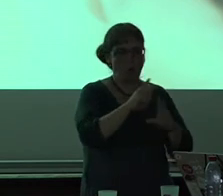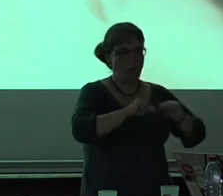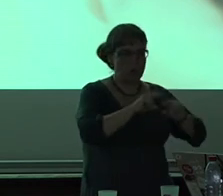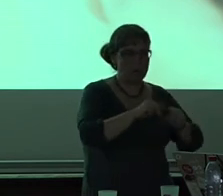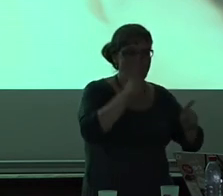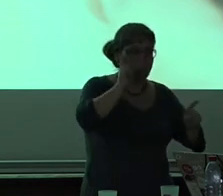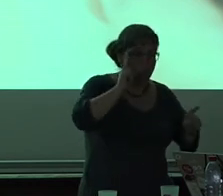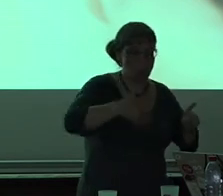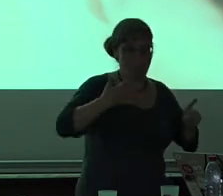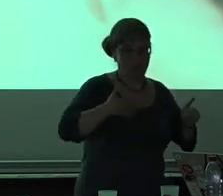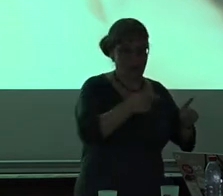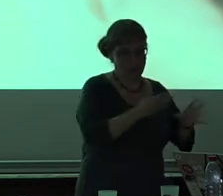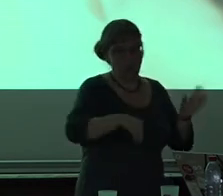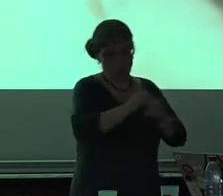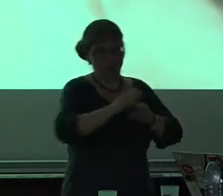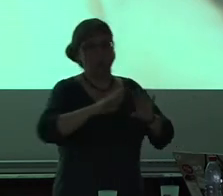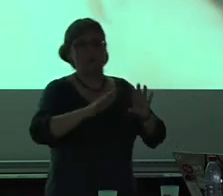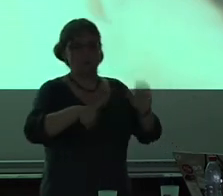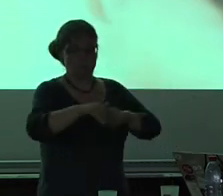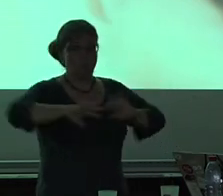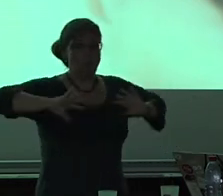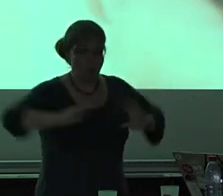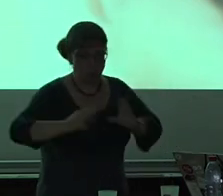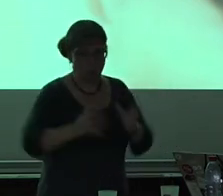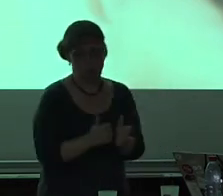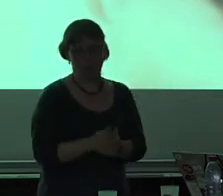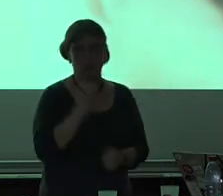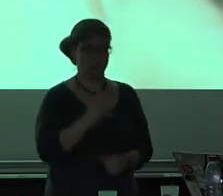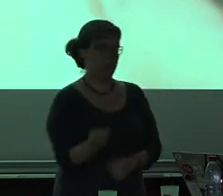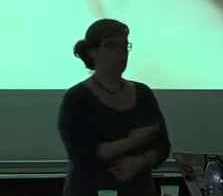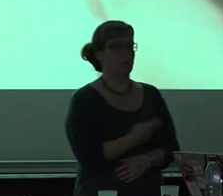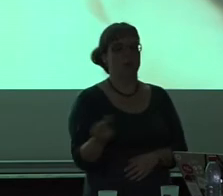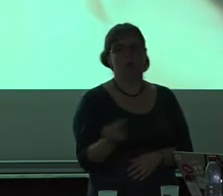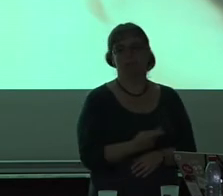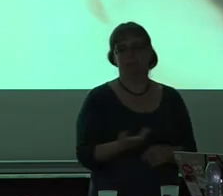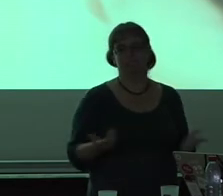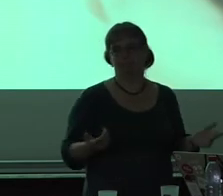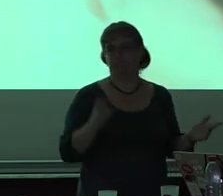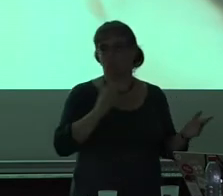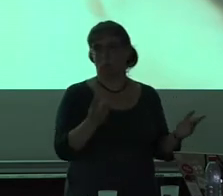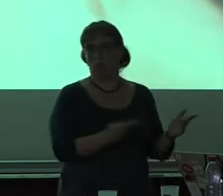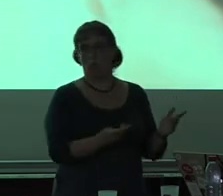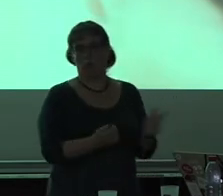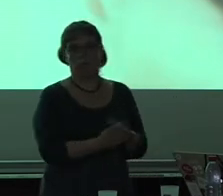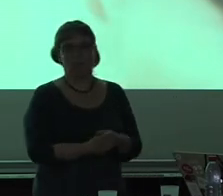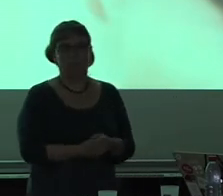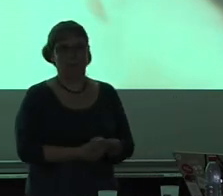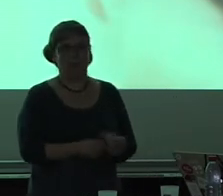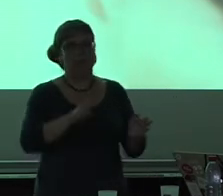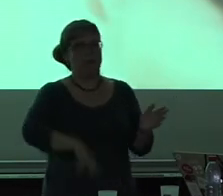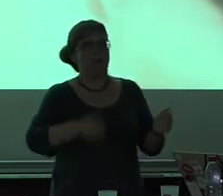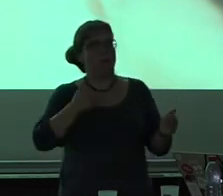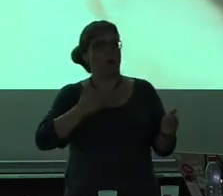comment. Comment fonctionnent les modèles? Dans le détail, pourquoi, encore une fois, parce que moi je raisonne par le pourquoi, mais